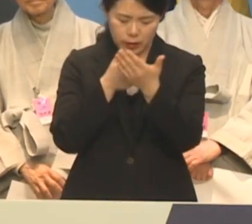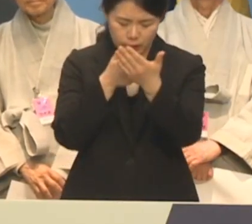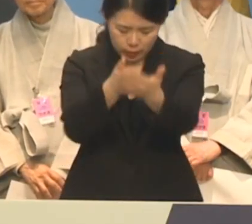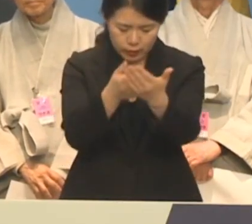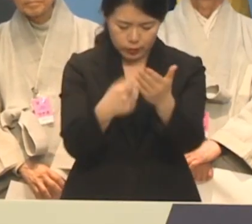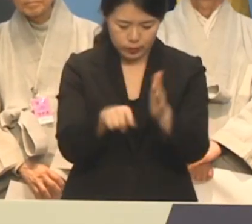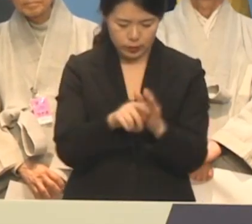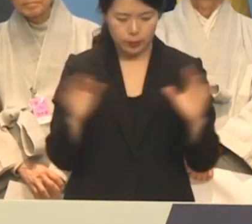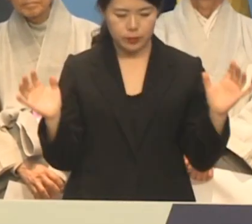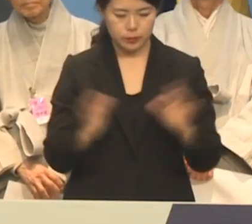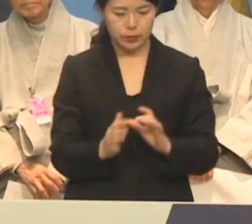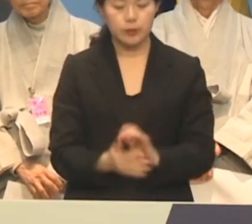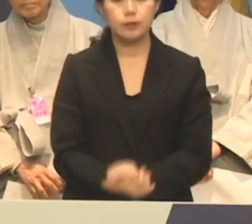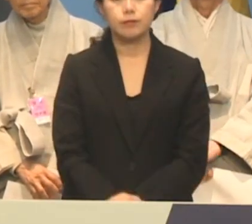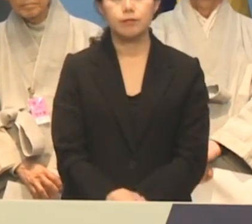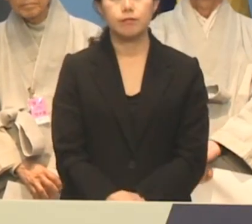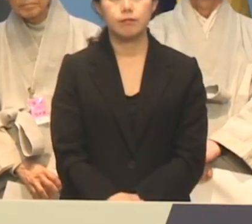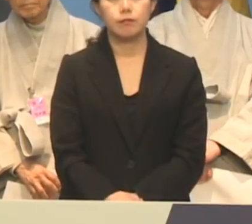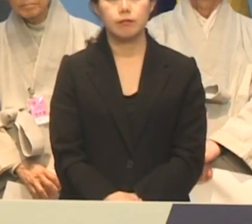하자고 했겠습니까?